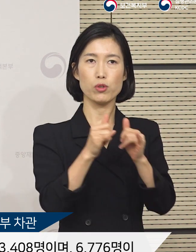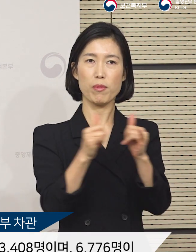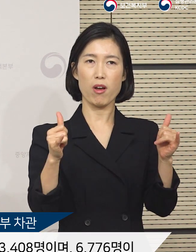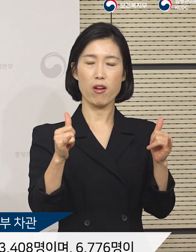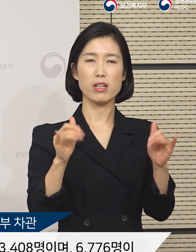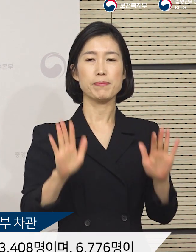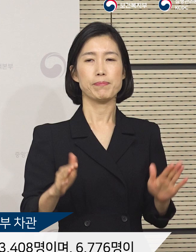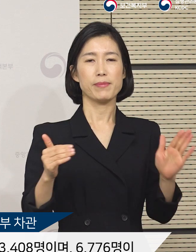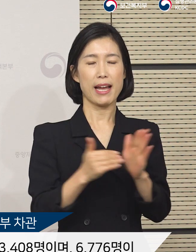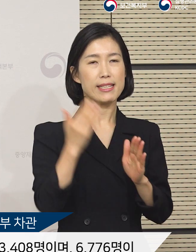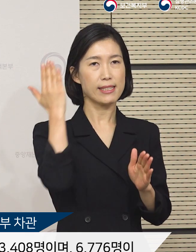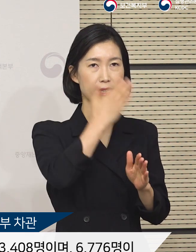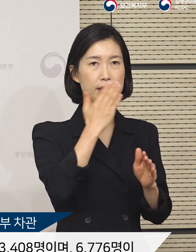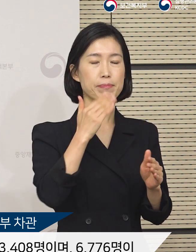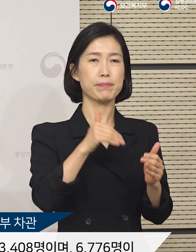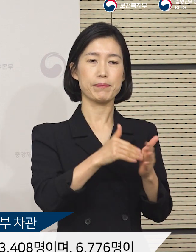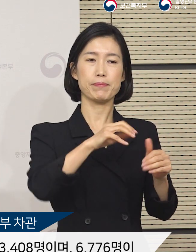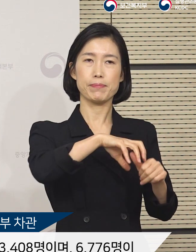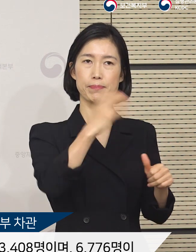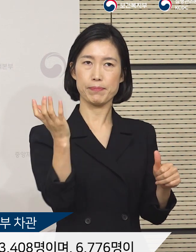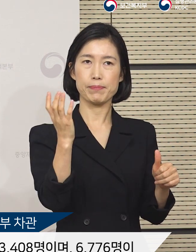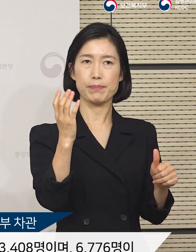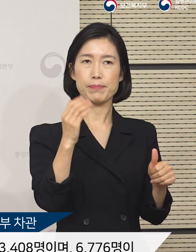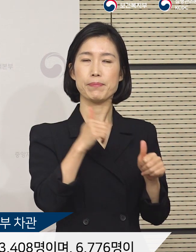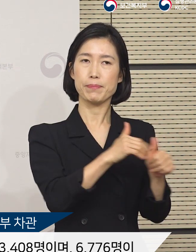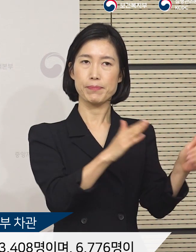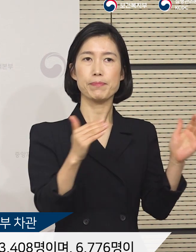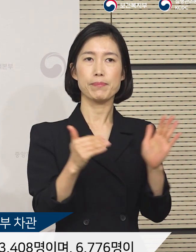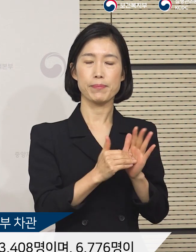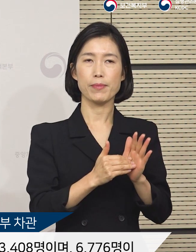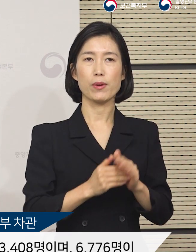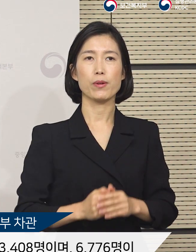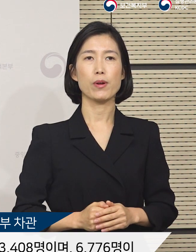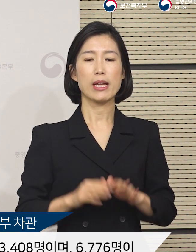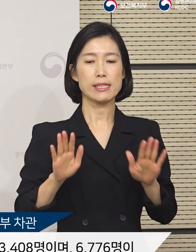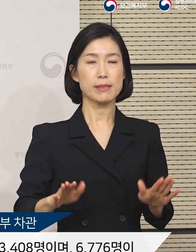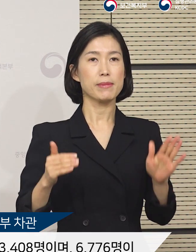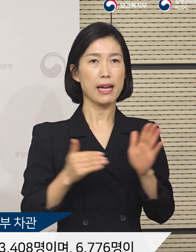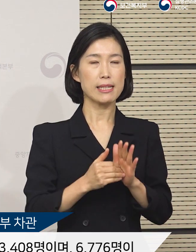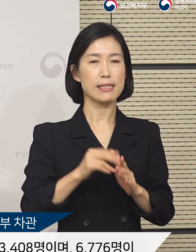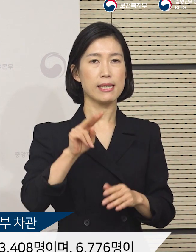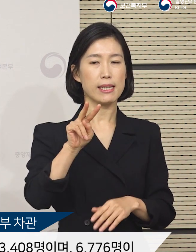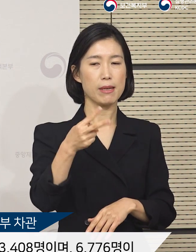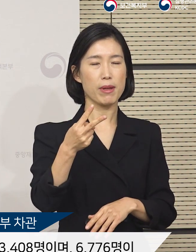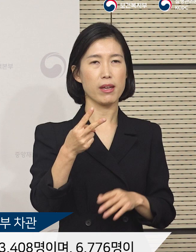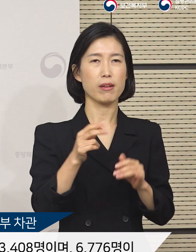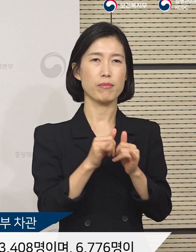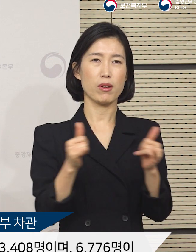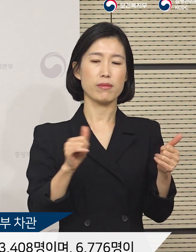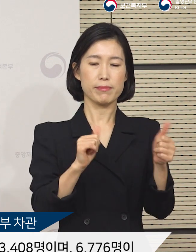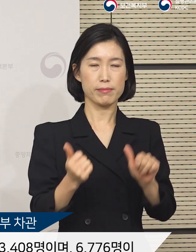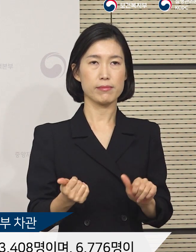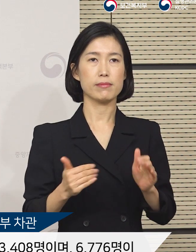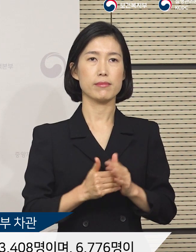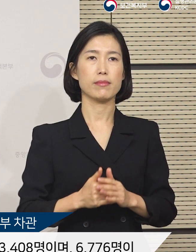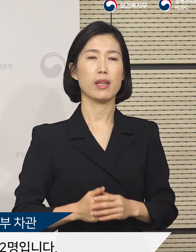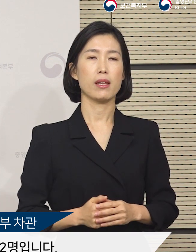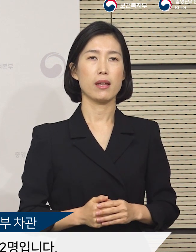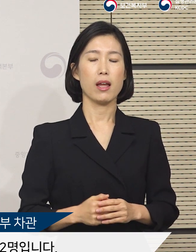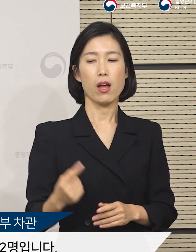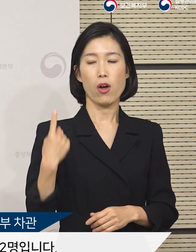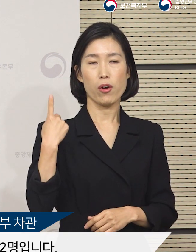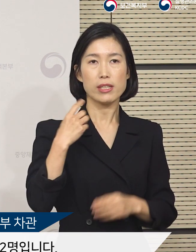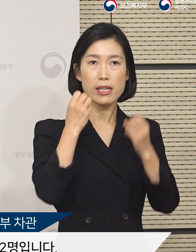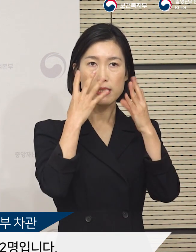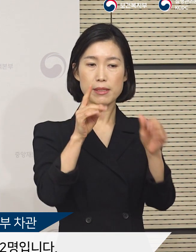6,776명이 그동안 완치되어 격리 해제되었고 그간 200분이 사망하셨습니다.